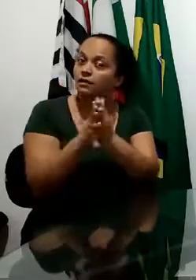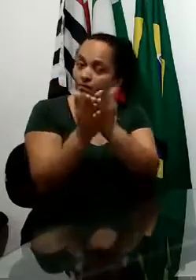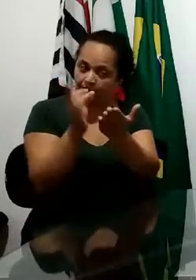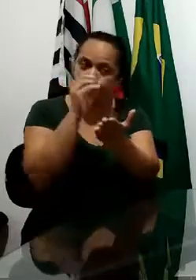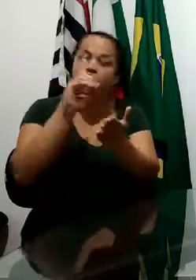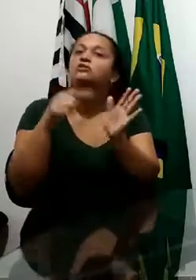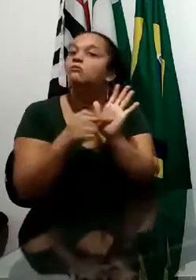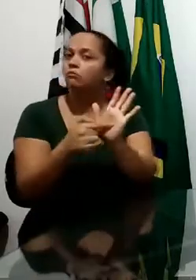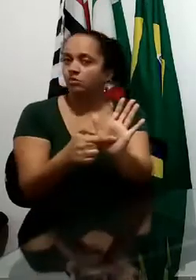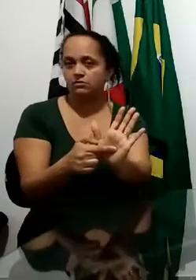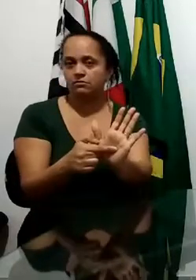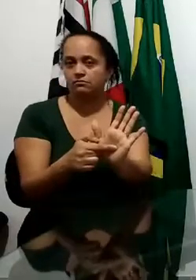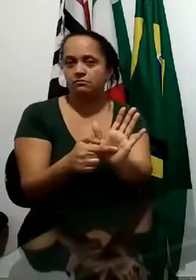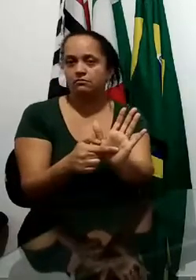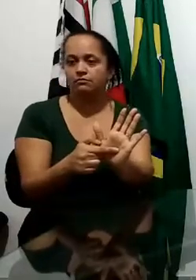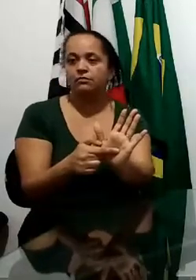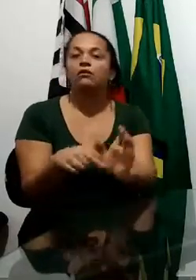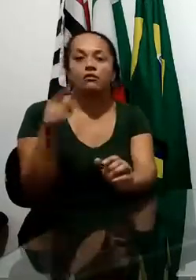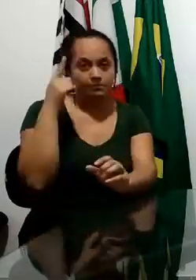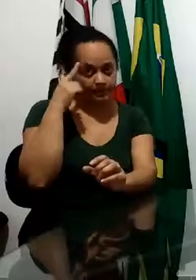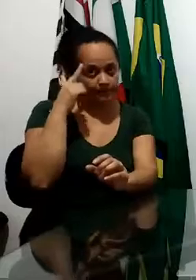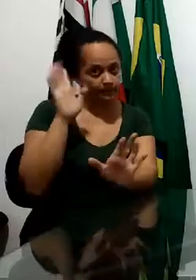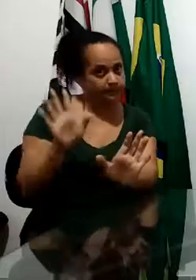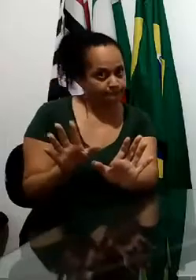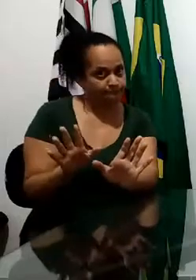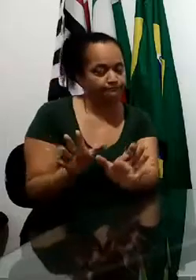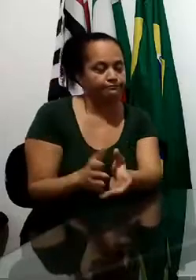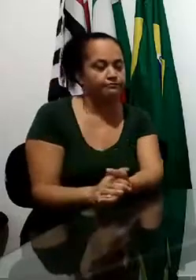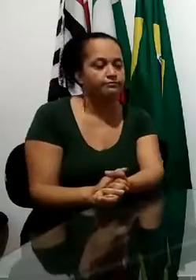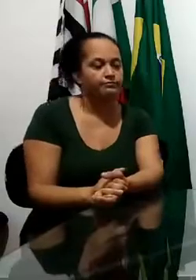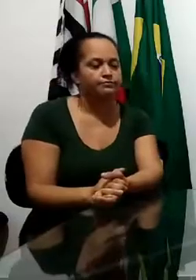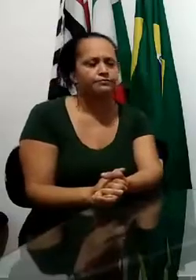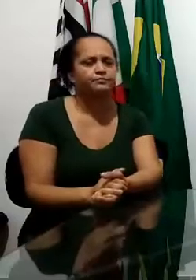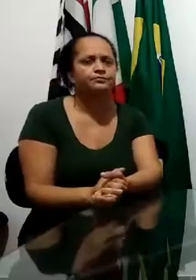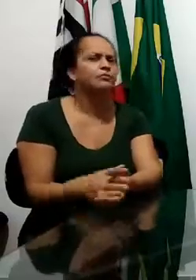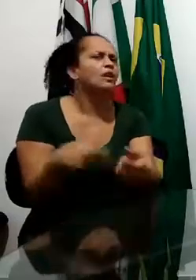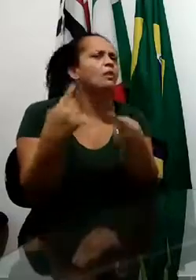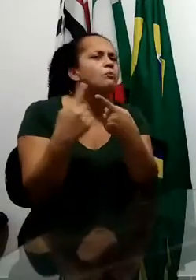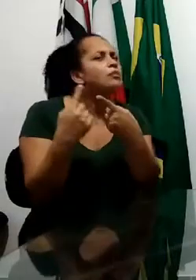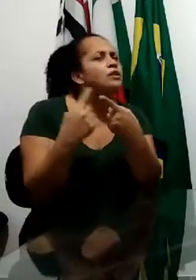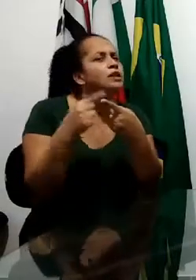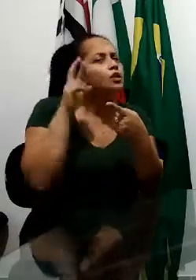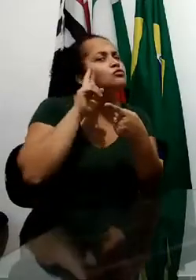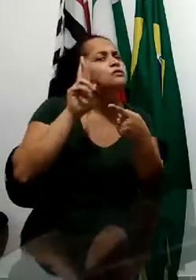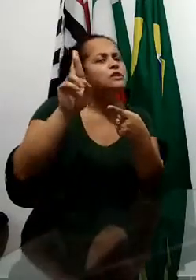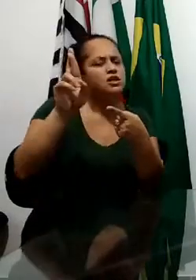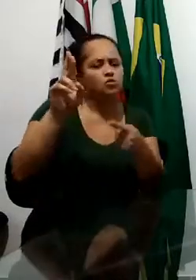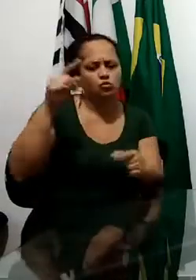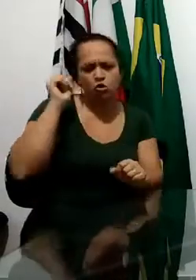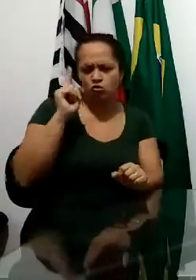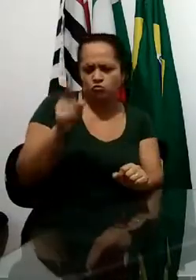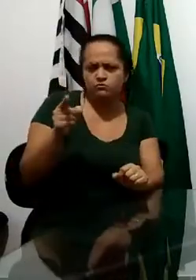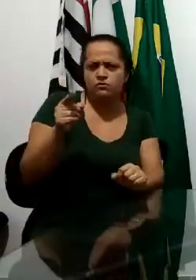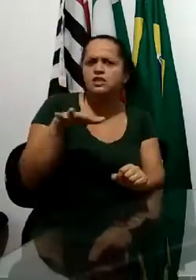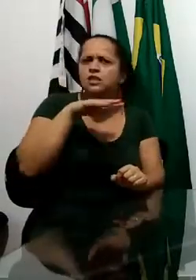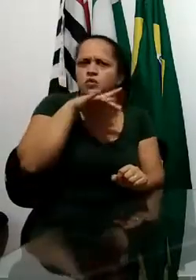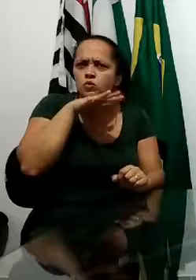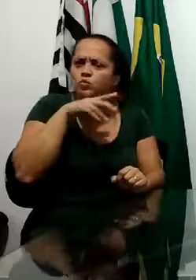diz aqui. Olha que interessante, né? Por que o Senhor foi tão severo com ele,